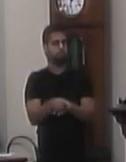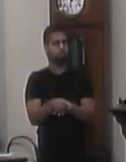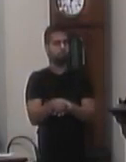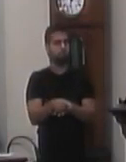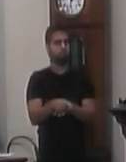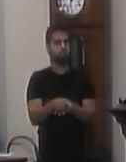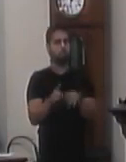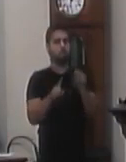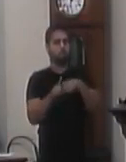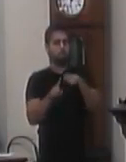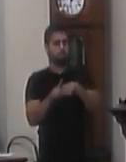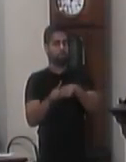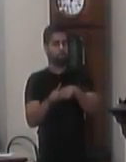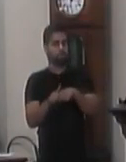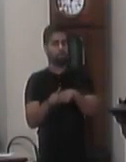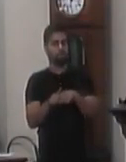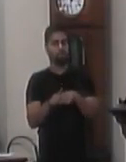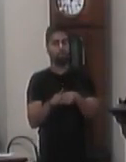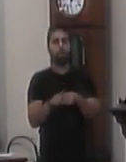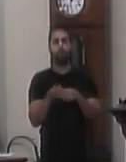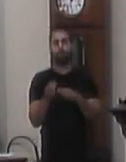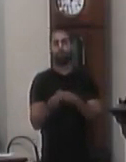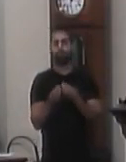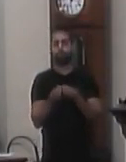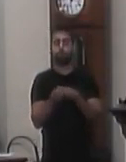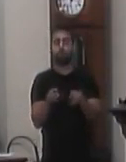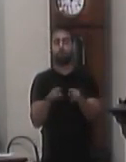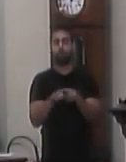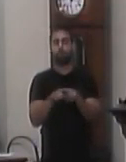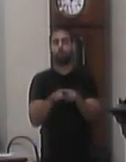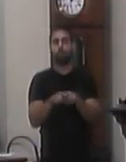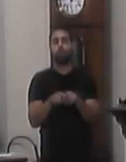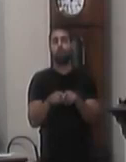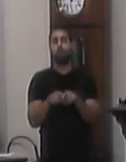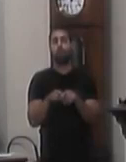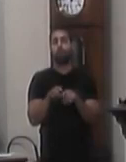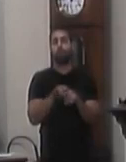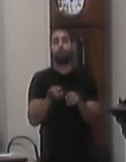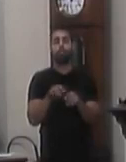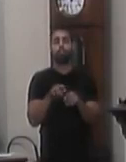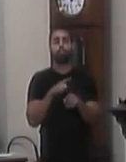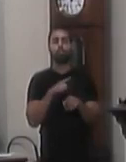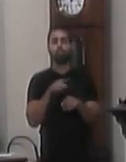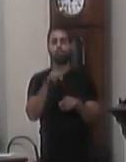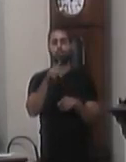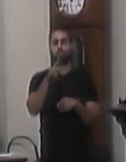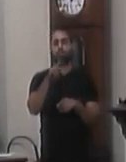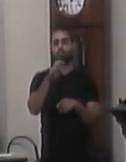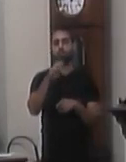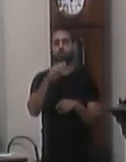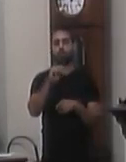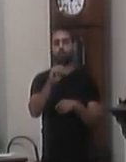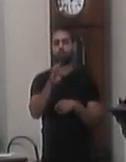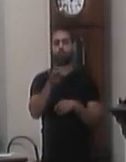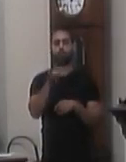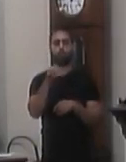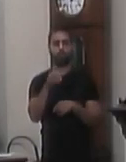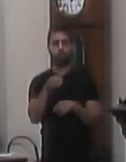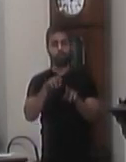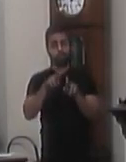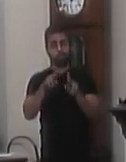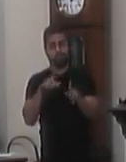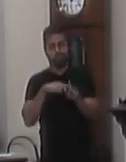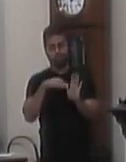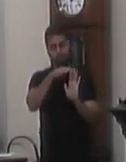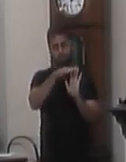mil reais por mês. E esse valor aí vai sendo repassado. A questão, quando cai em precatórios, aí é diferente. A gente tem lá uma